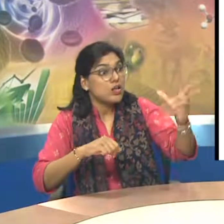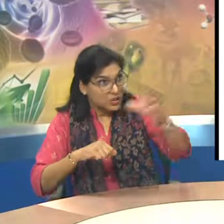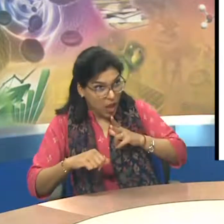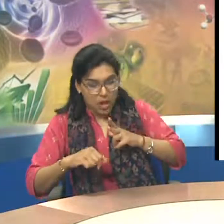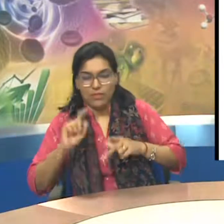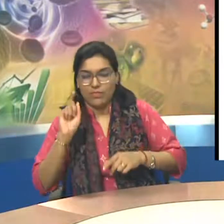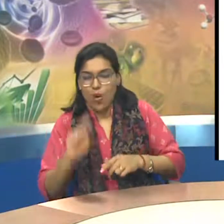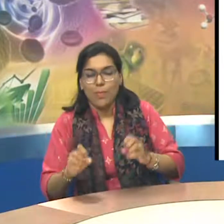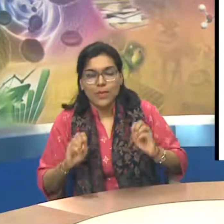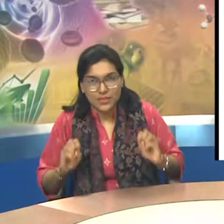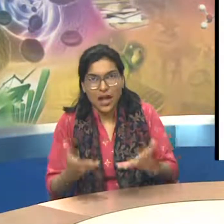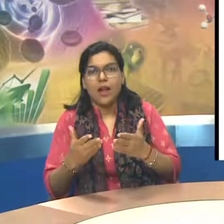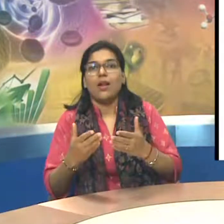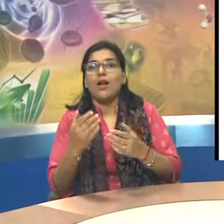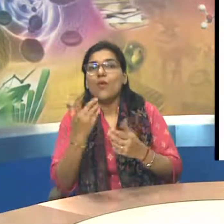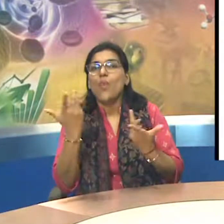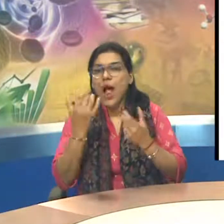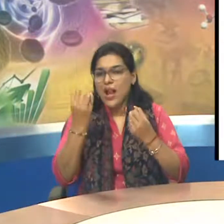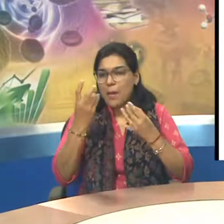previous years.